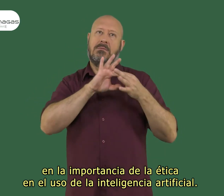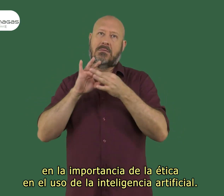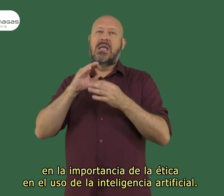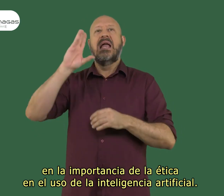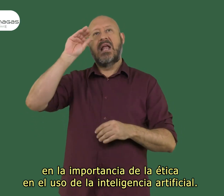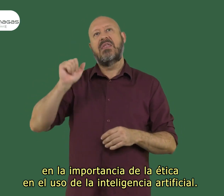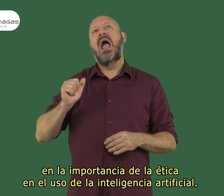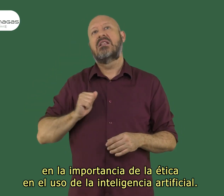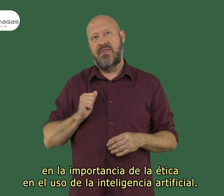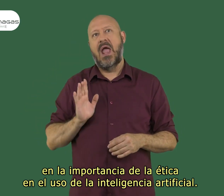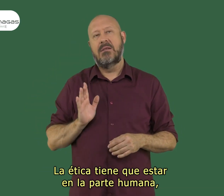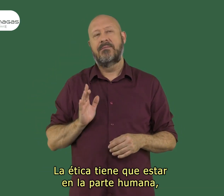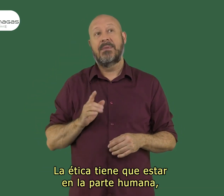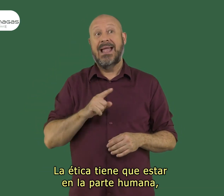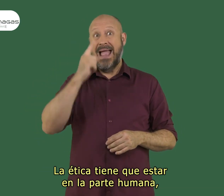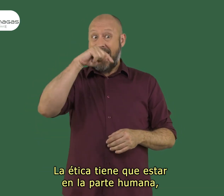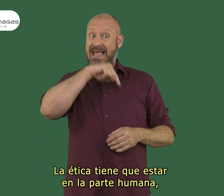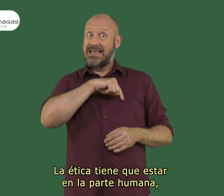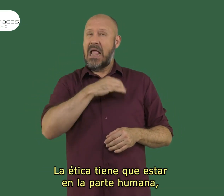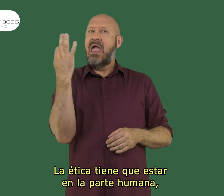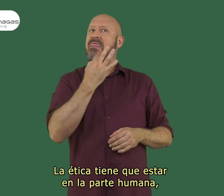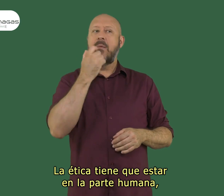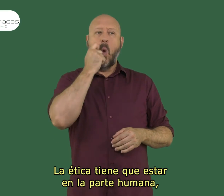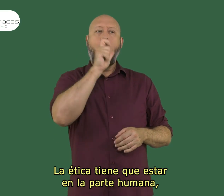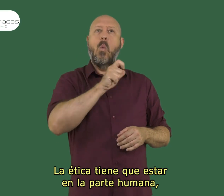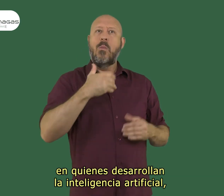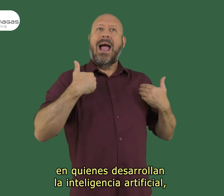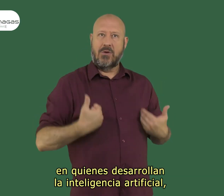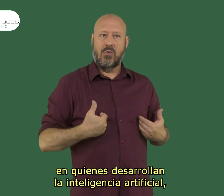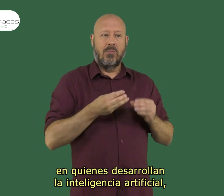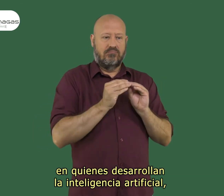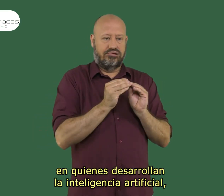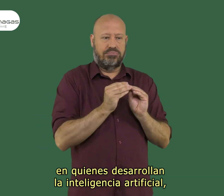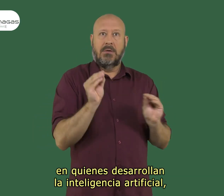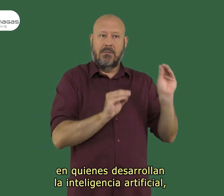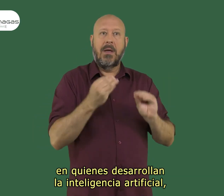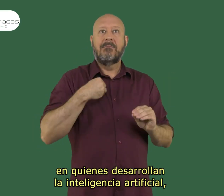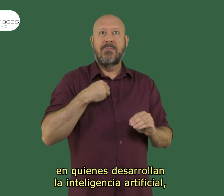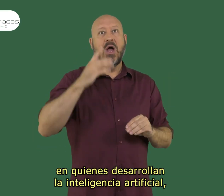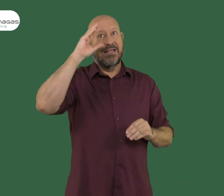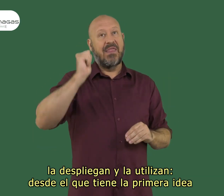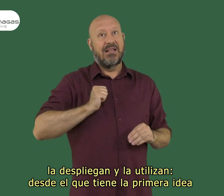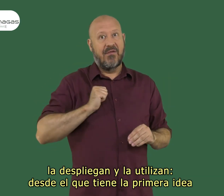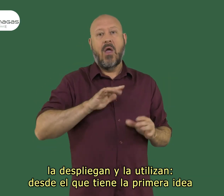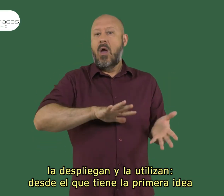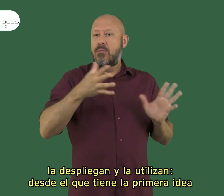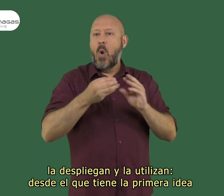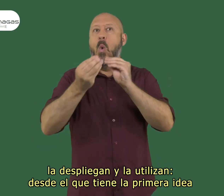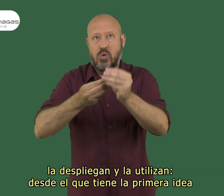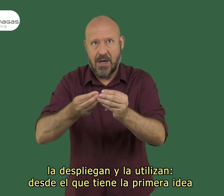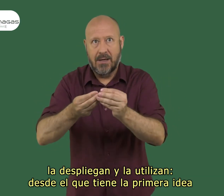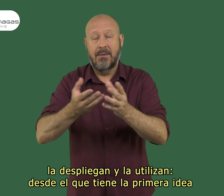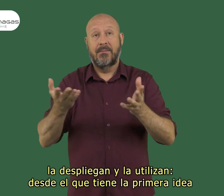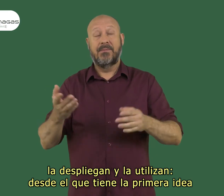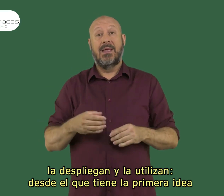la inteligencia artificial. La ética tiene que estar en la parte humana, en quienes desarrollan la inteligencia artificial, la despliegan y la